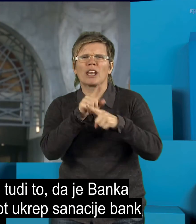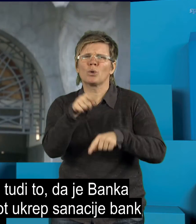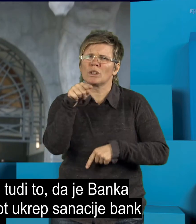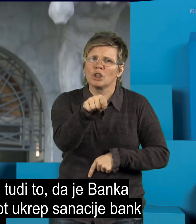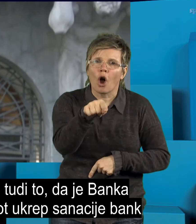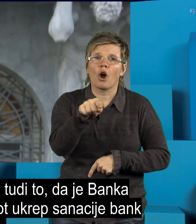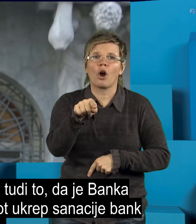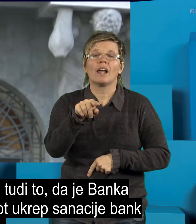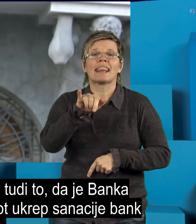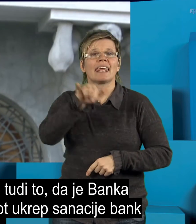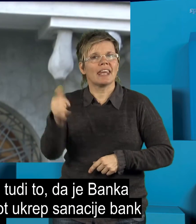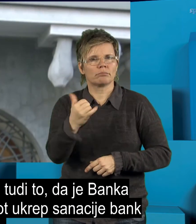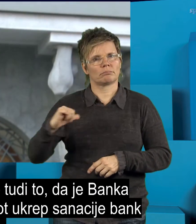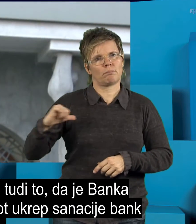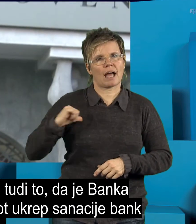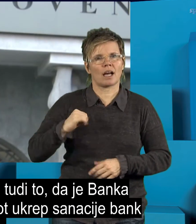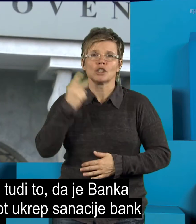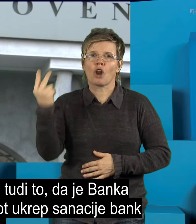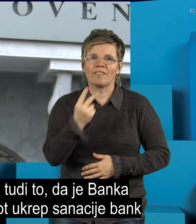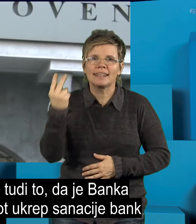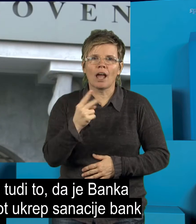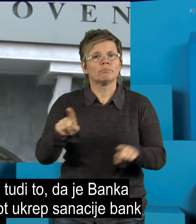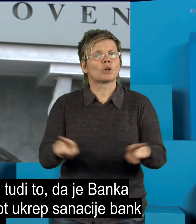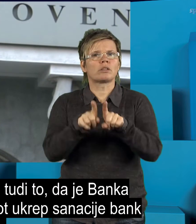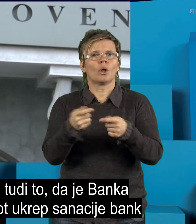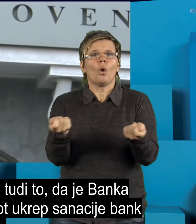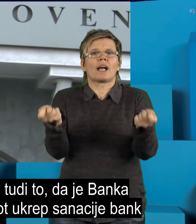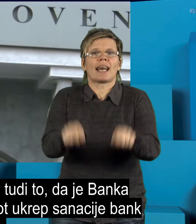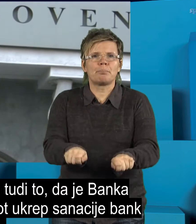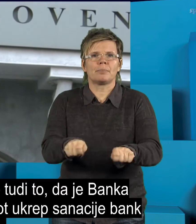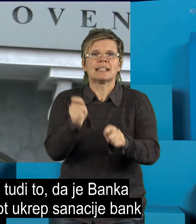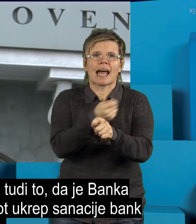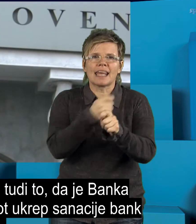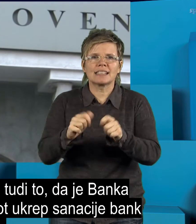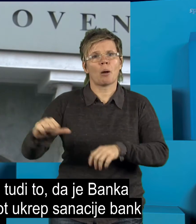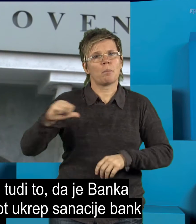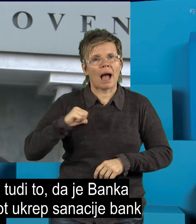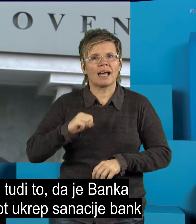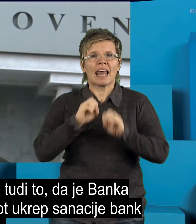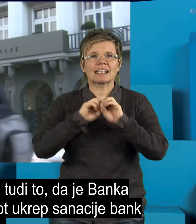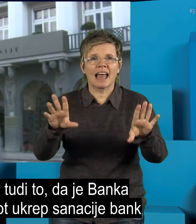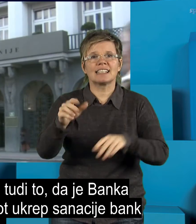Sporno je tudi to, da je Banka Slovenije kot ukrep sanacije bank razlastila imetnike podrejenih obveznic.